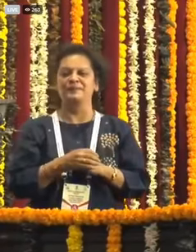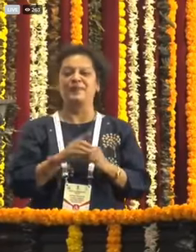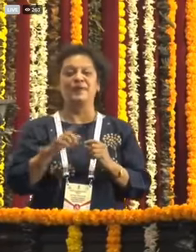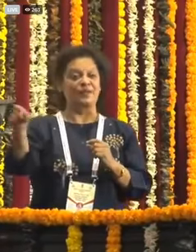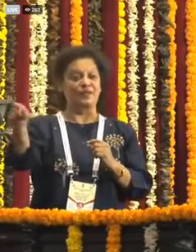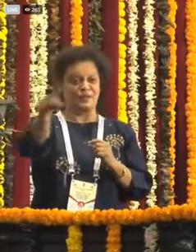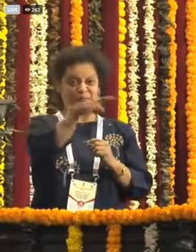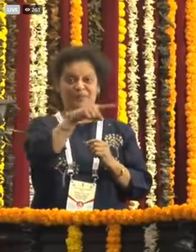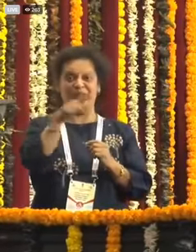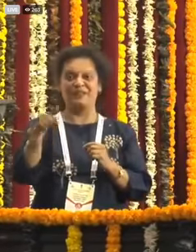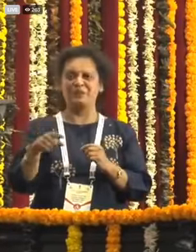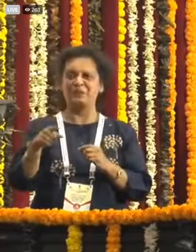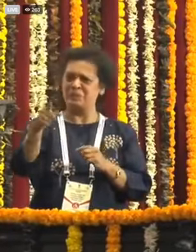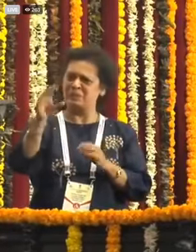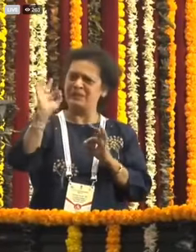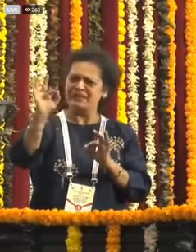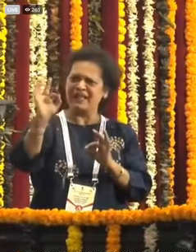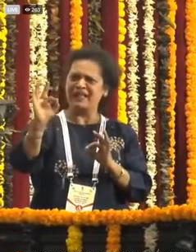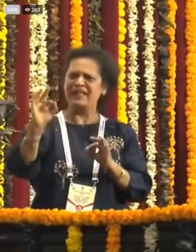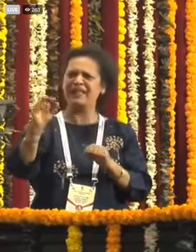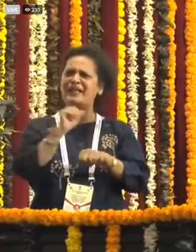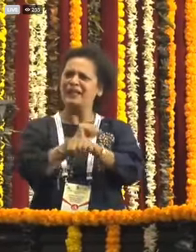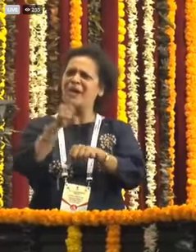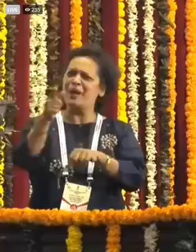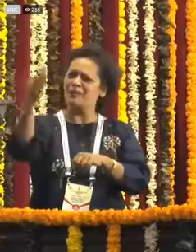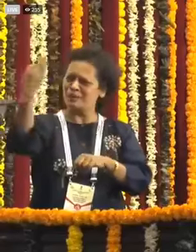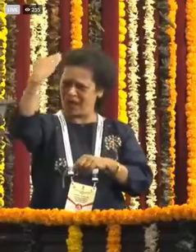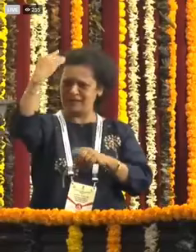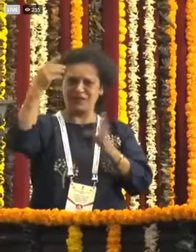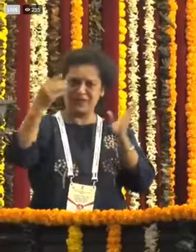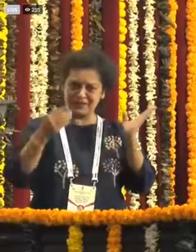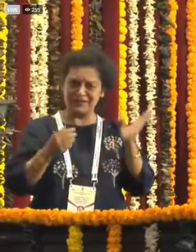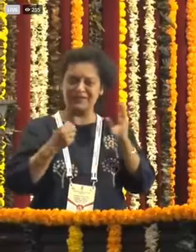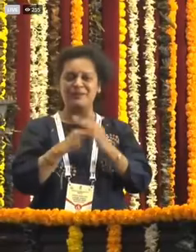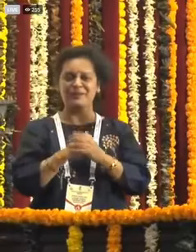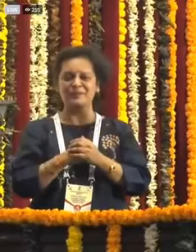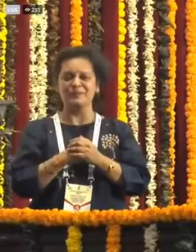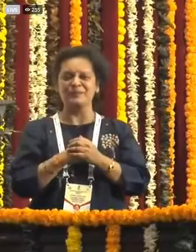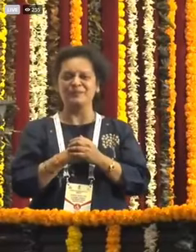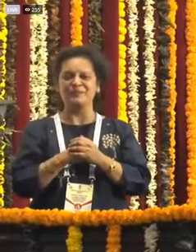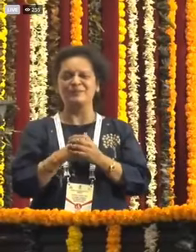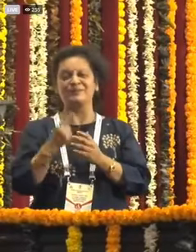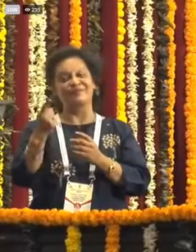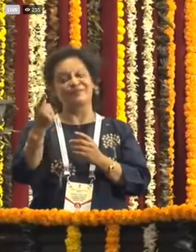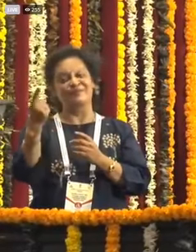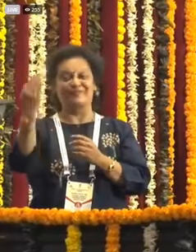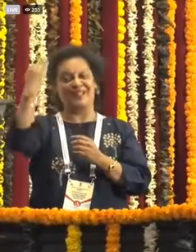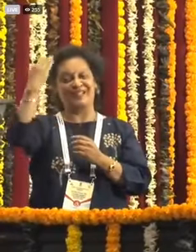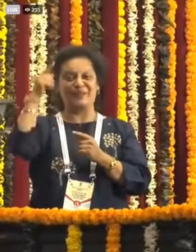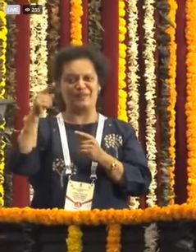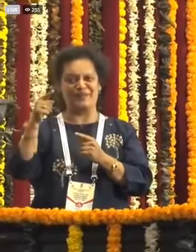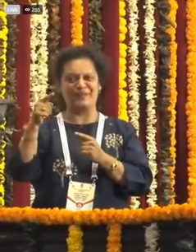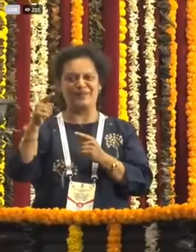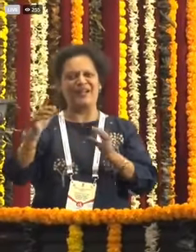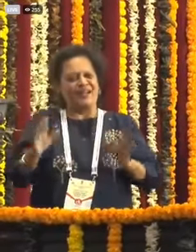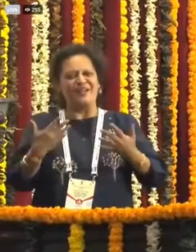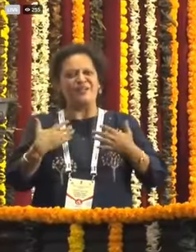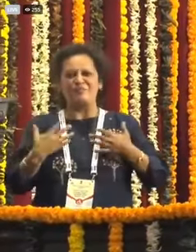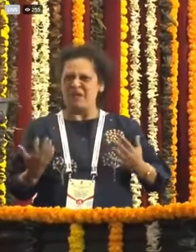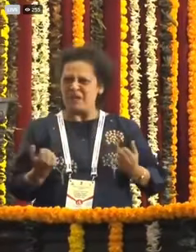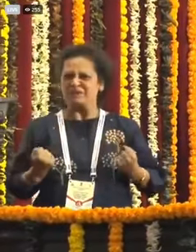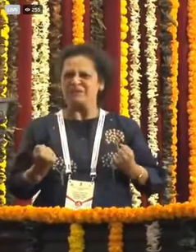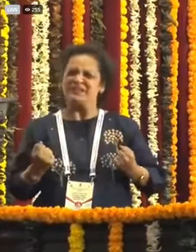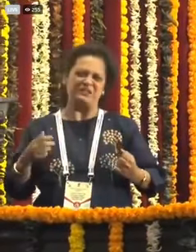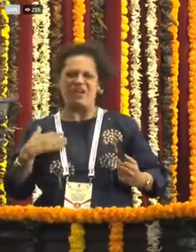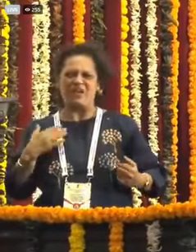सर्व लोकांची पुण्याई या सर्वांचा आशीर्वाद या जेव्हा ज्याला मिळतो त्याला एक प्रेरणा मिळते